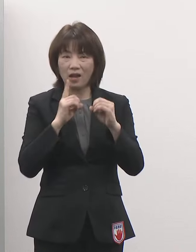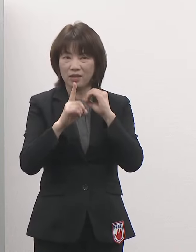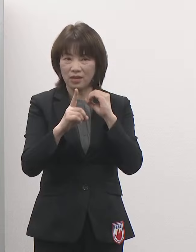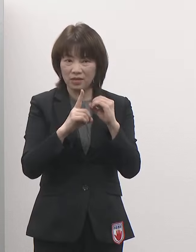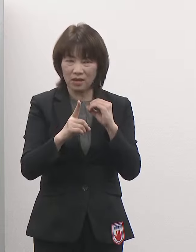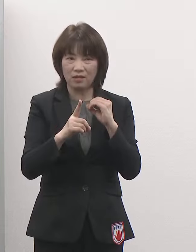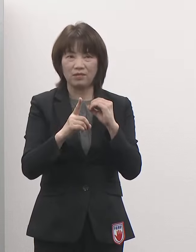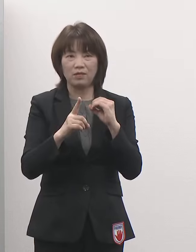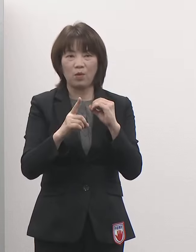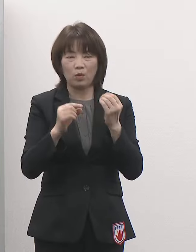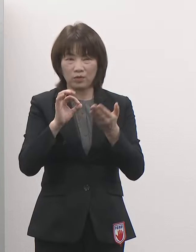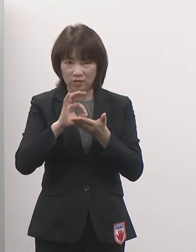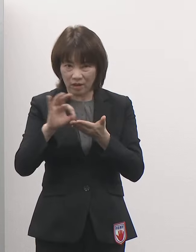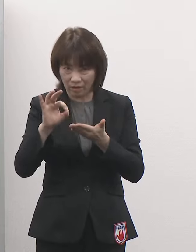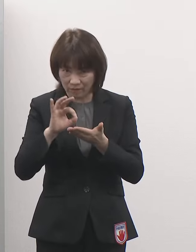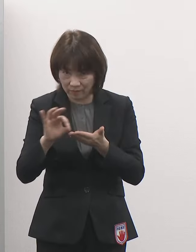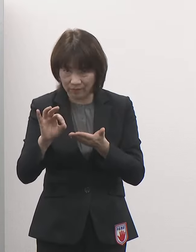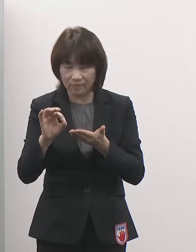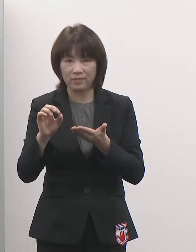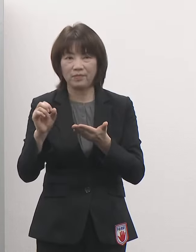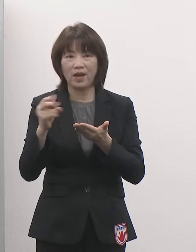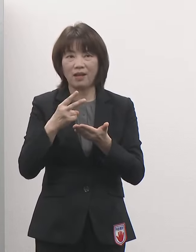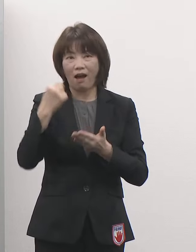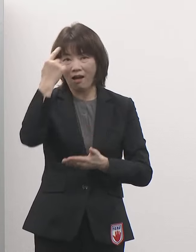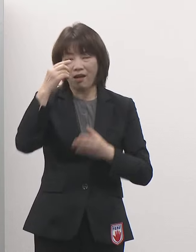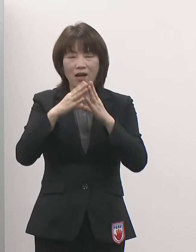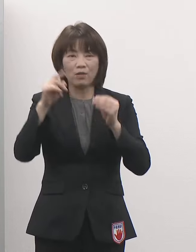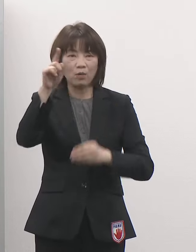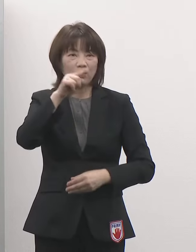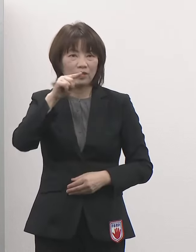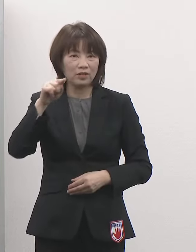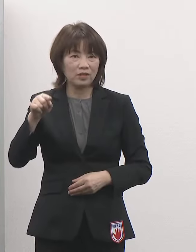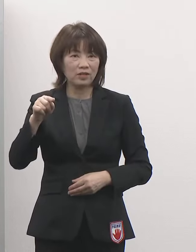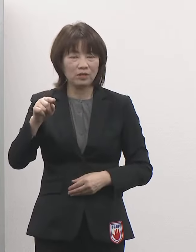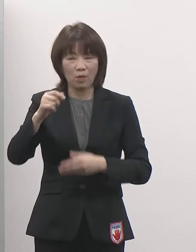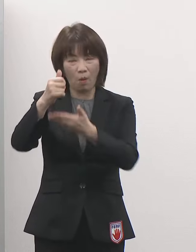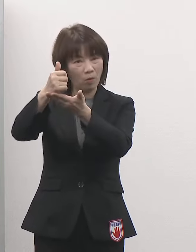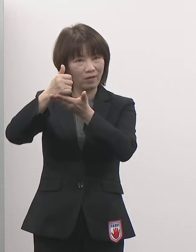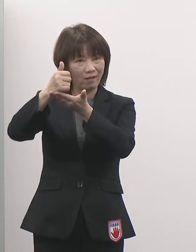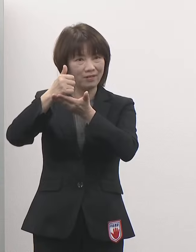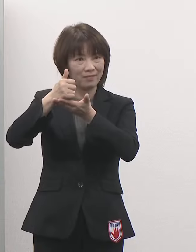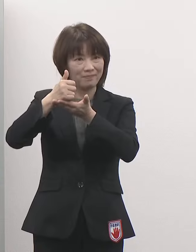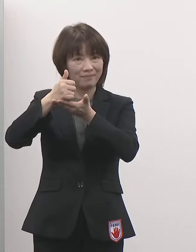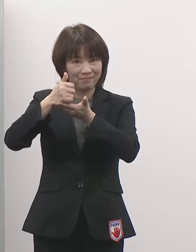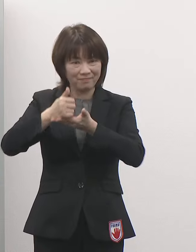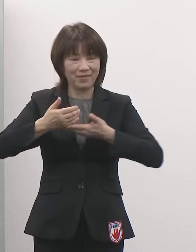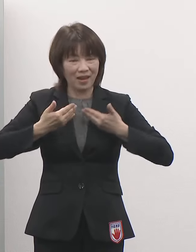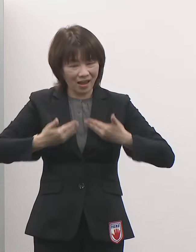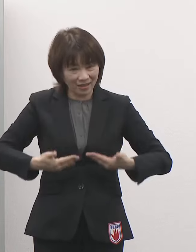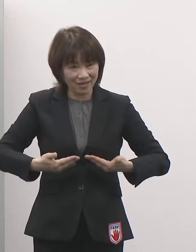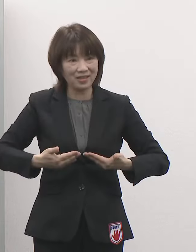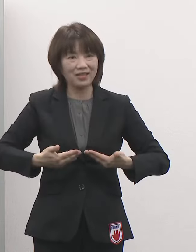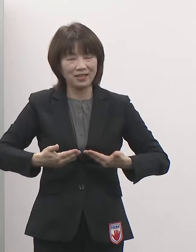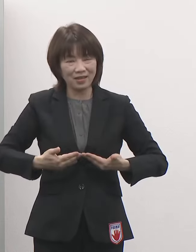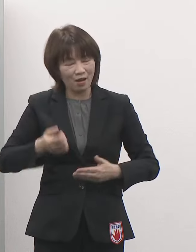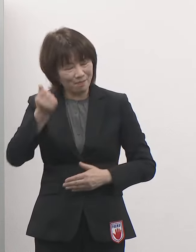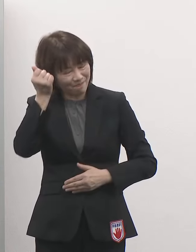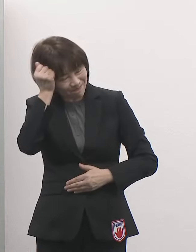ですとか、あるいはその、まあ、インバウンドのお客様にですね、安心して、滞在をしていただける